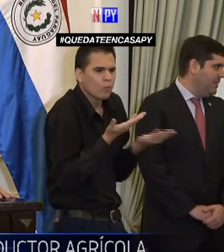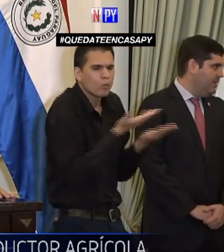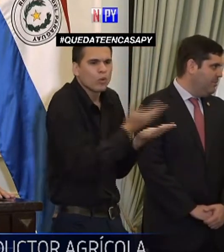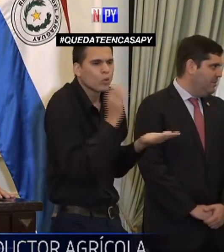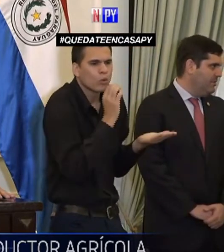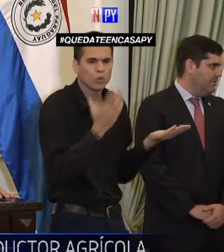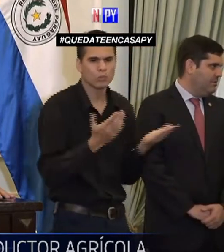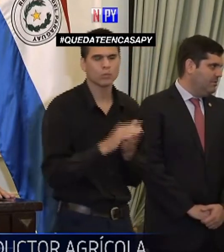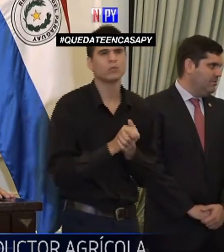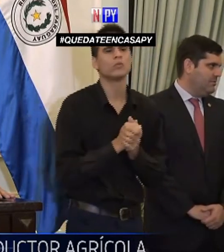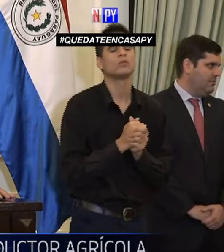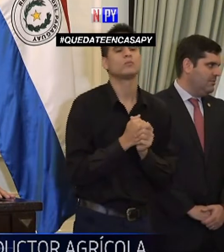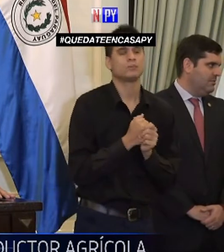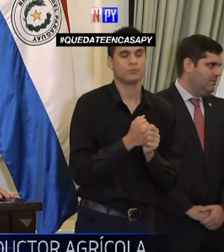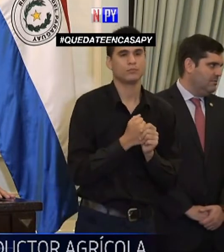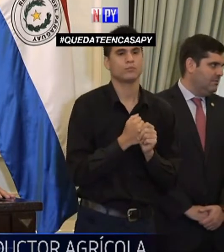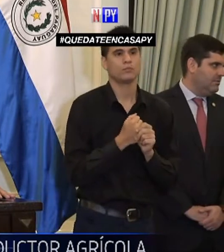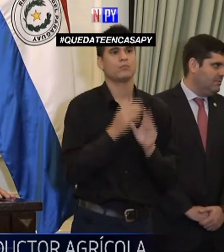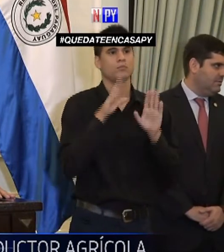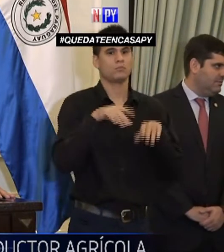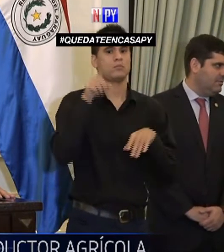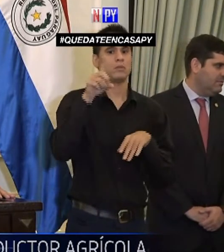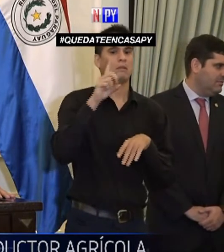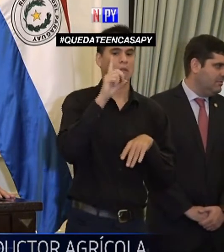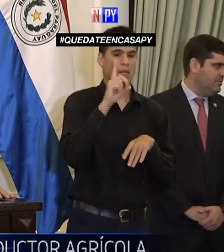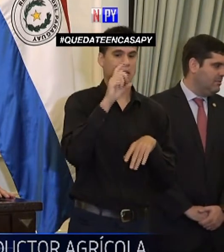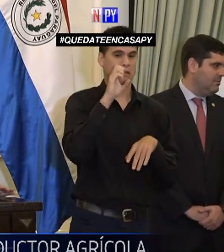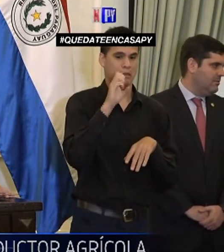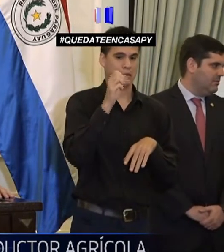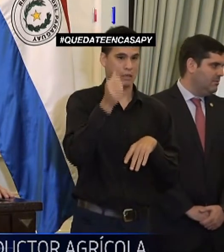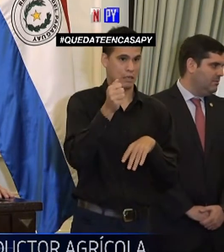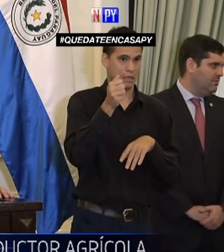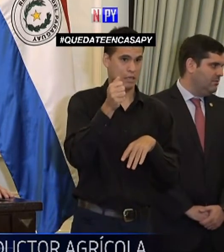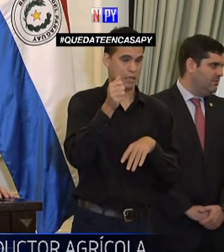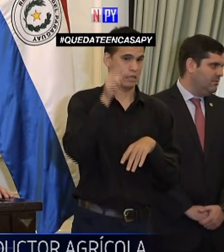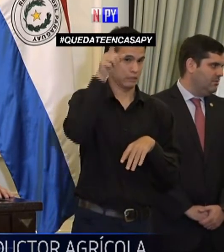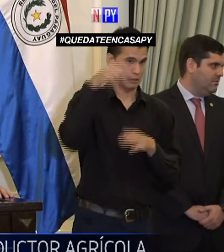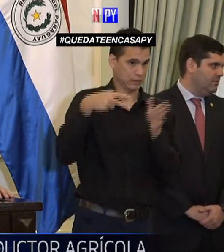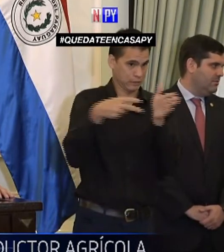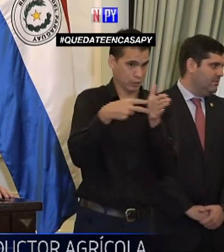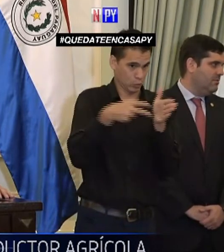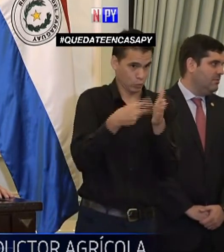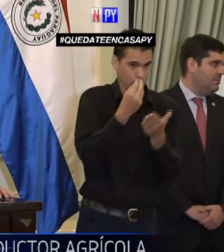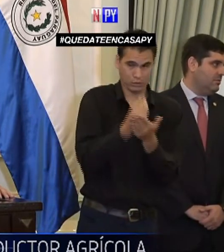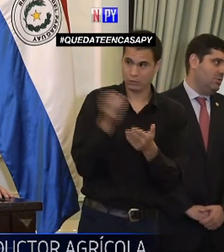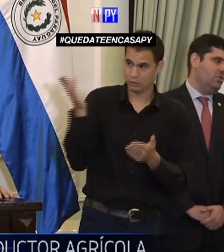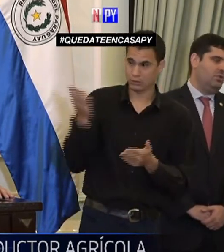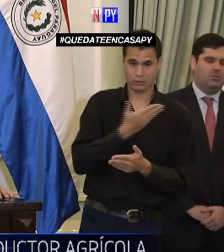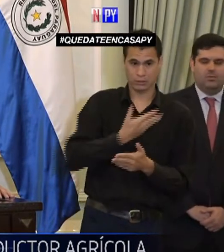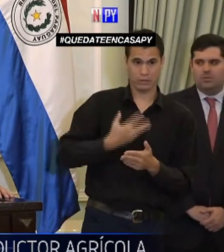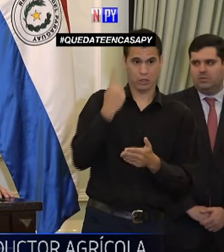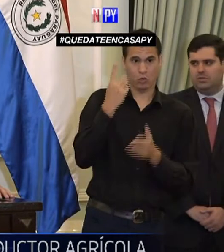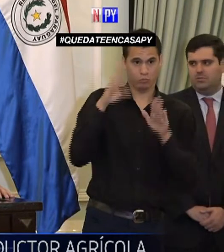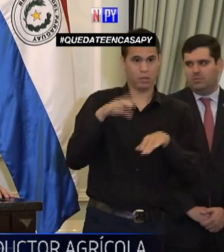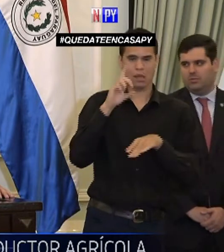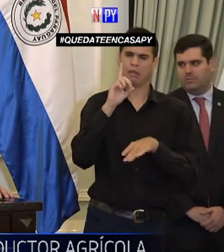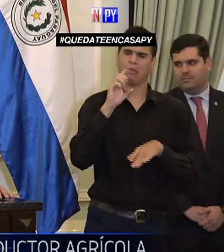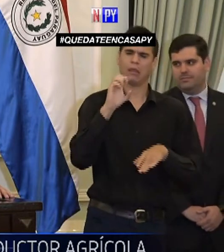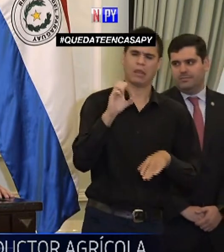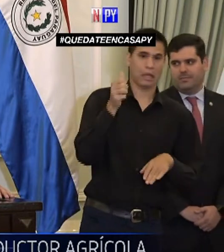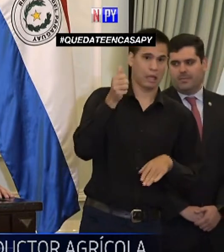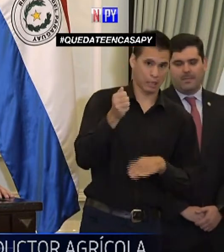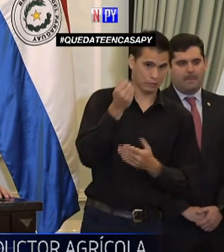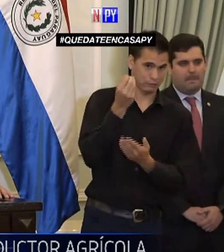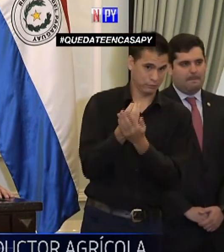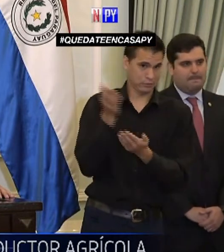estar ejecutada a través de la DEAC, que está en San Lorenzo. Acá nos acompaña el director de la DEAC.